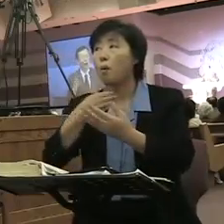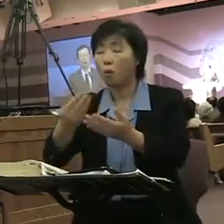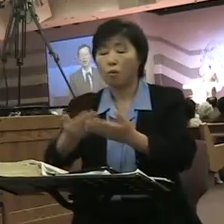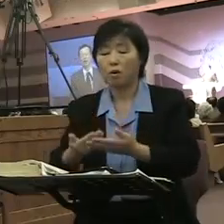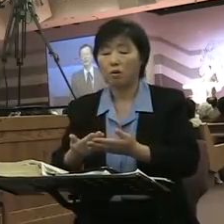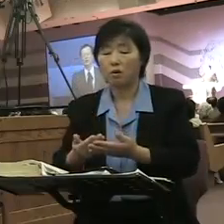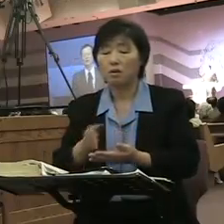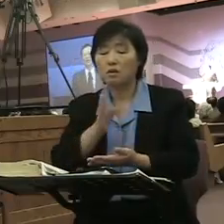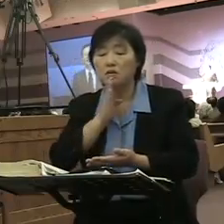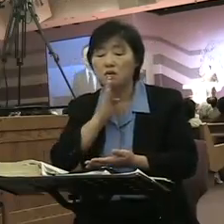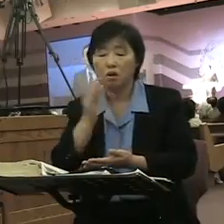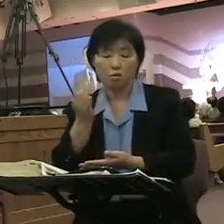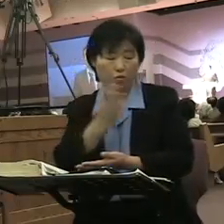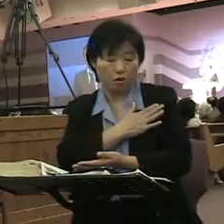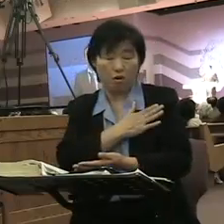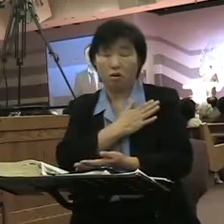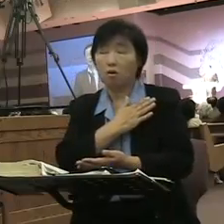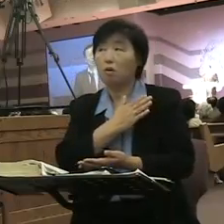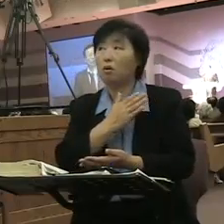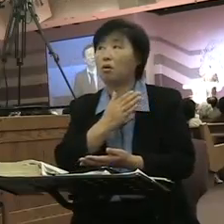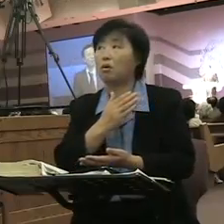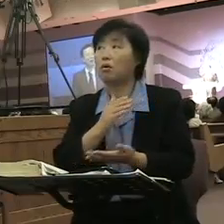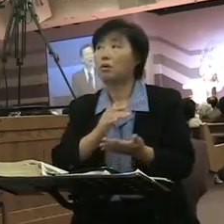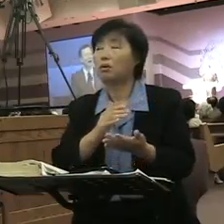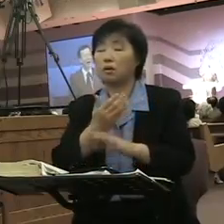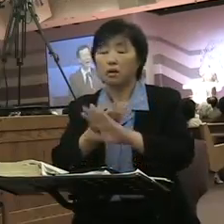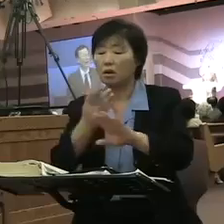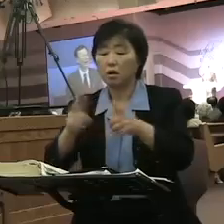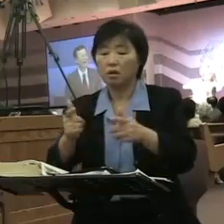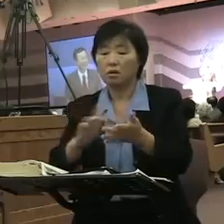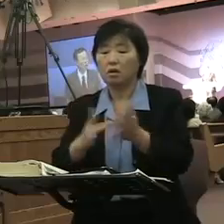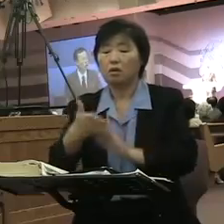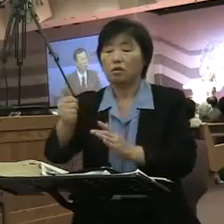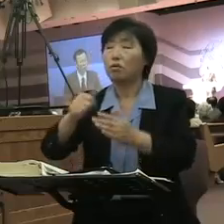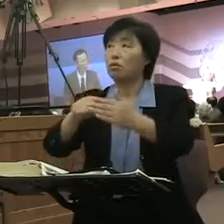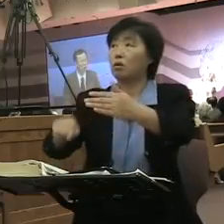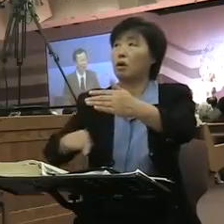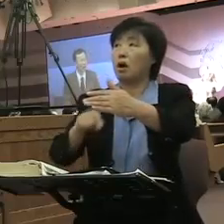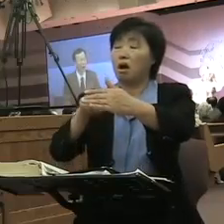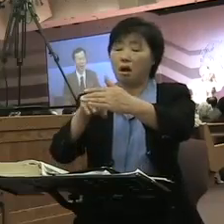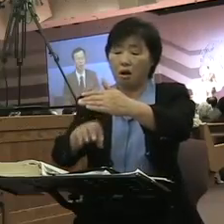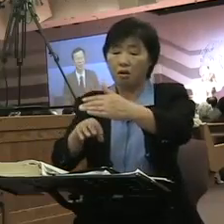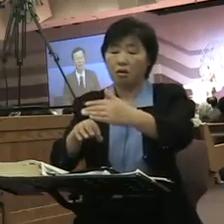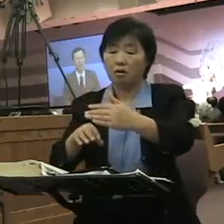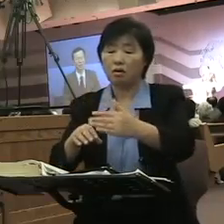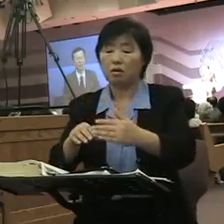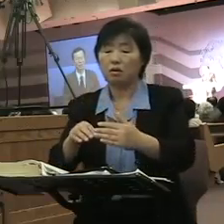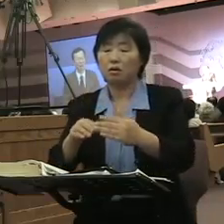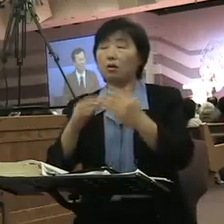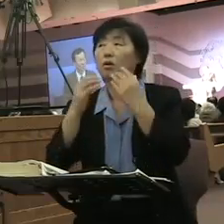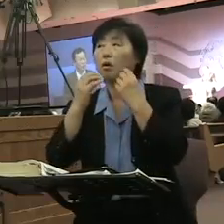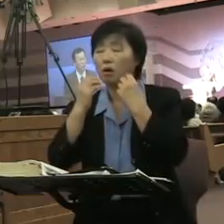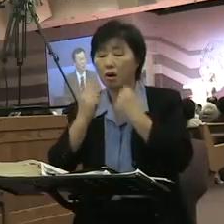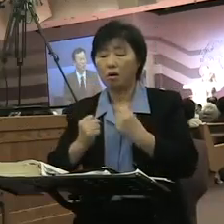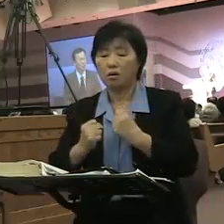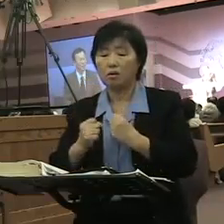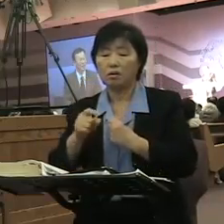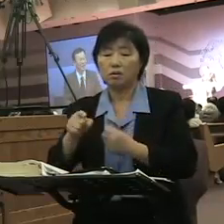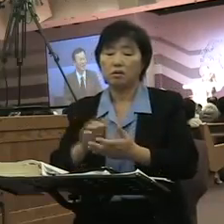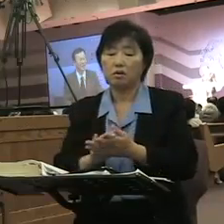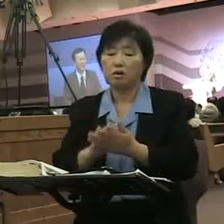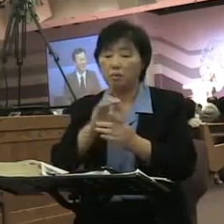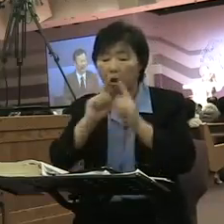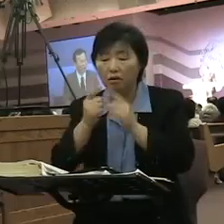진짜 부유한 자가 되는 것은 다른 게 아니라 예수님 안에, 예수 그리스도 안에 거하는 것이라고 말씀해 주시고